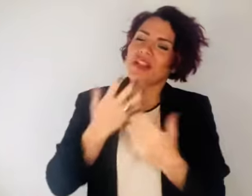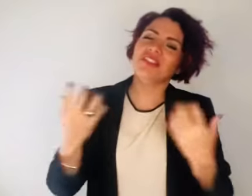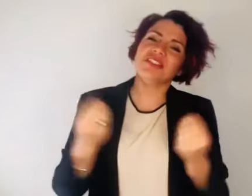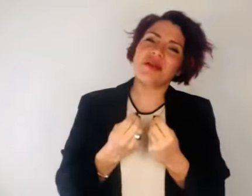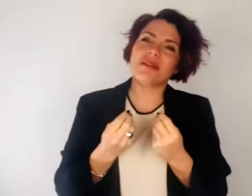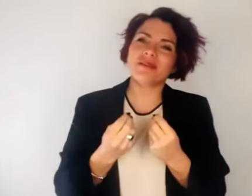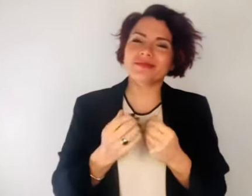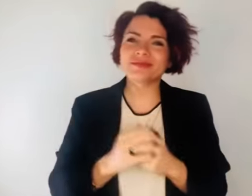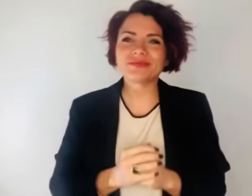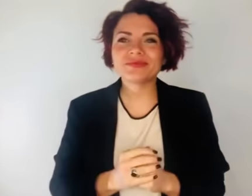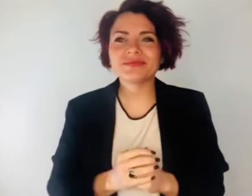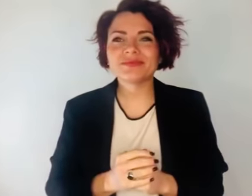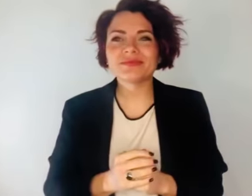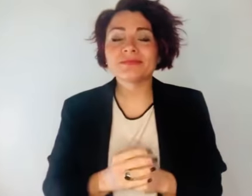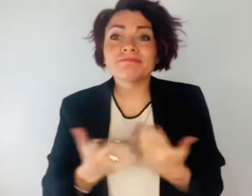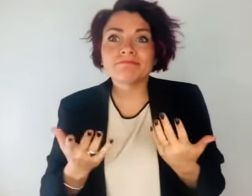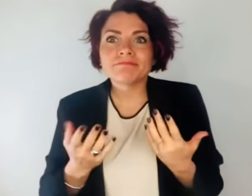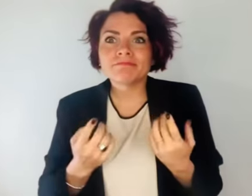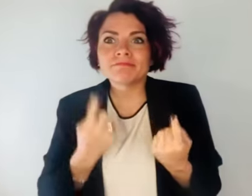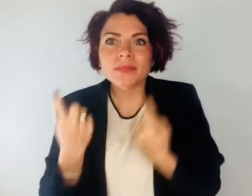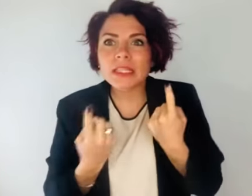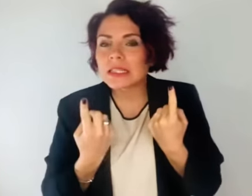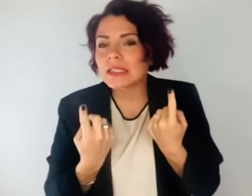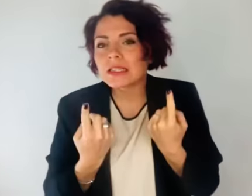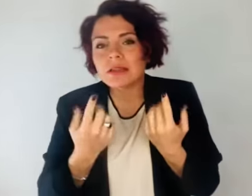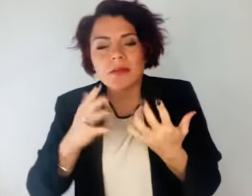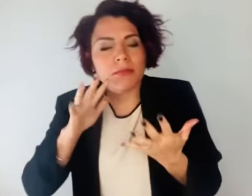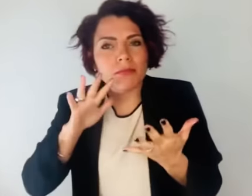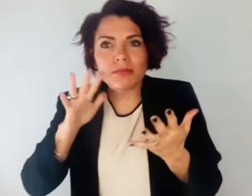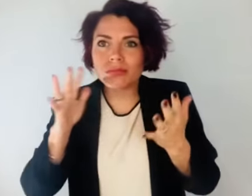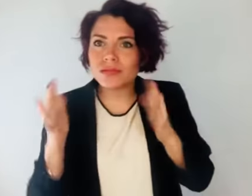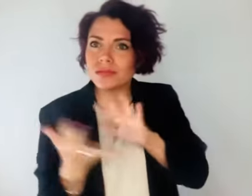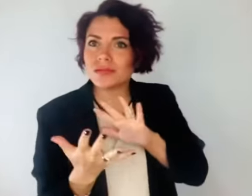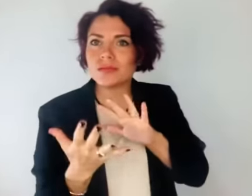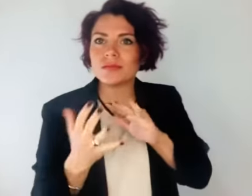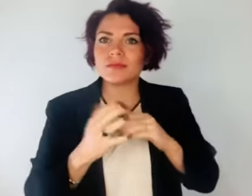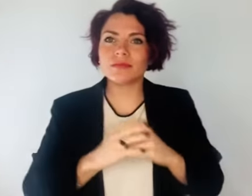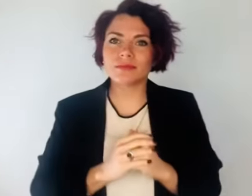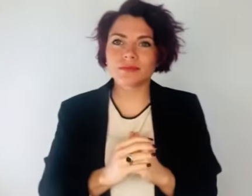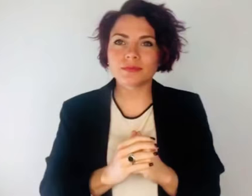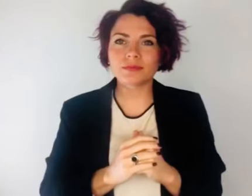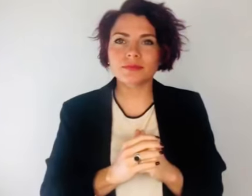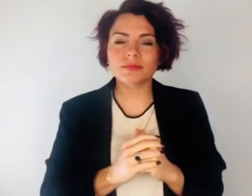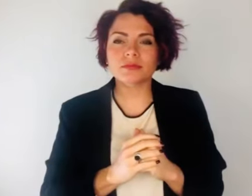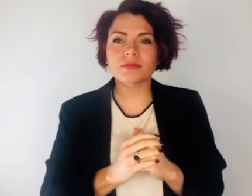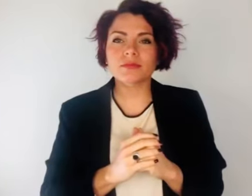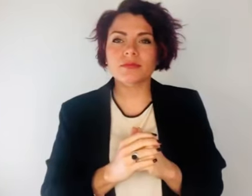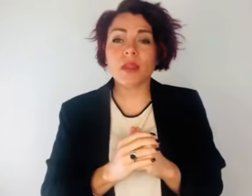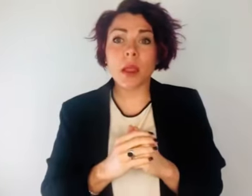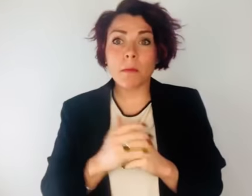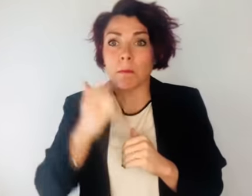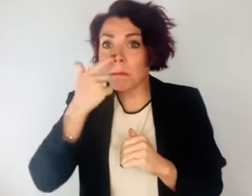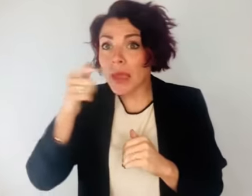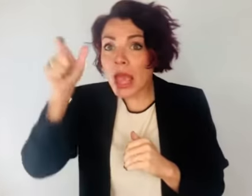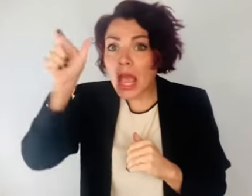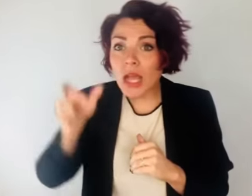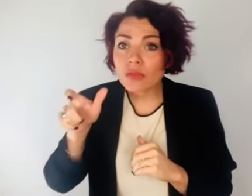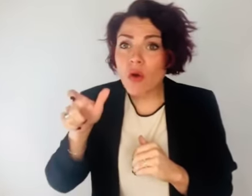facciamo un bel pranzo quindi cambiano completamente i parametri dell'incontro di dio con l'uomo l'uomo peccatore